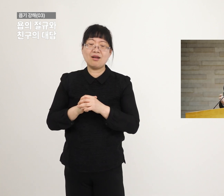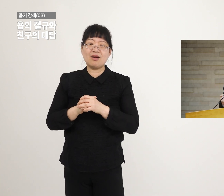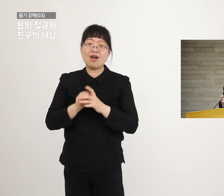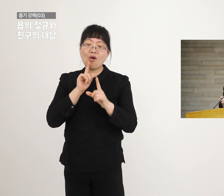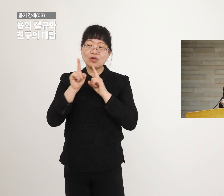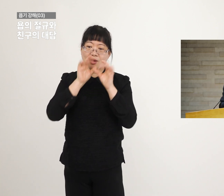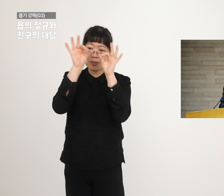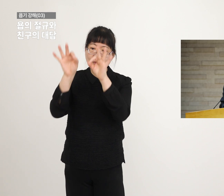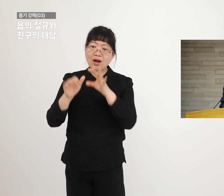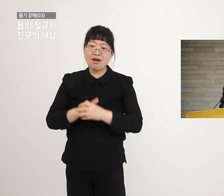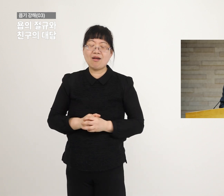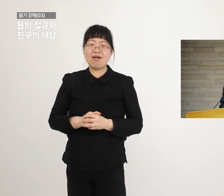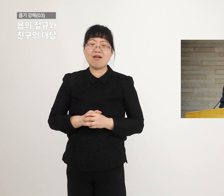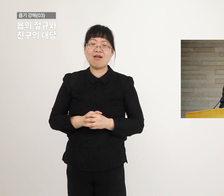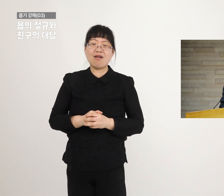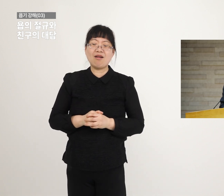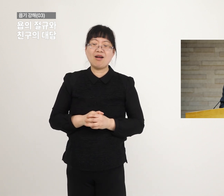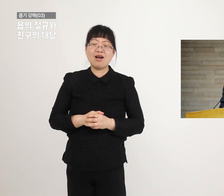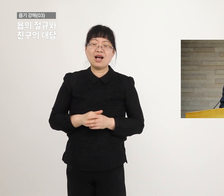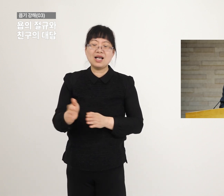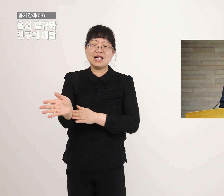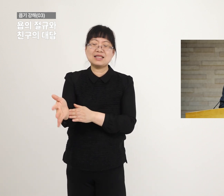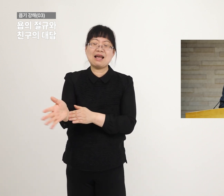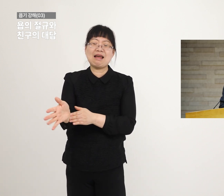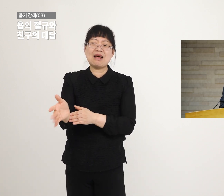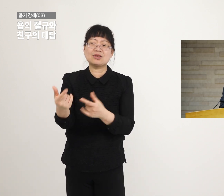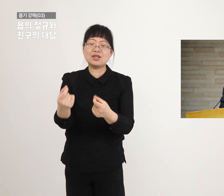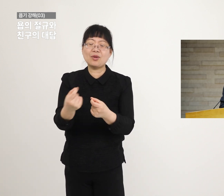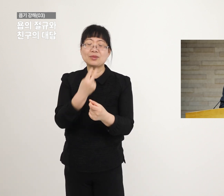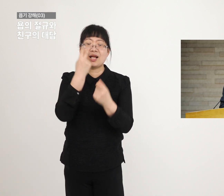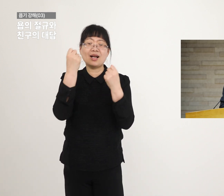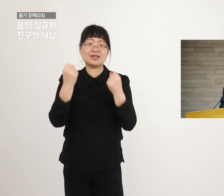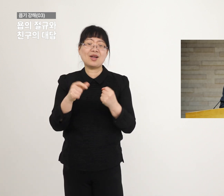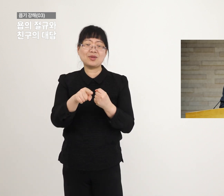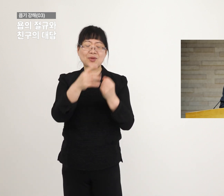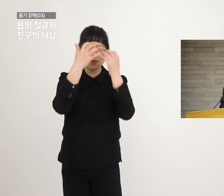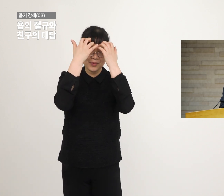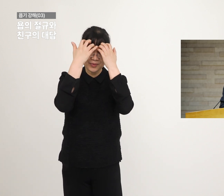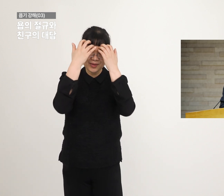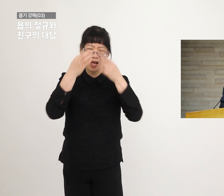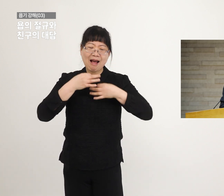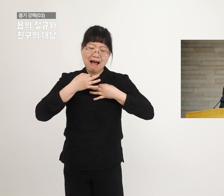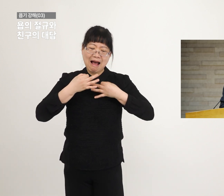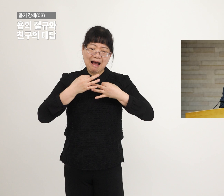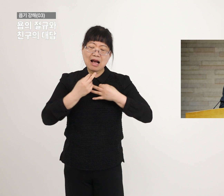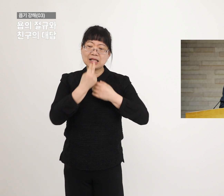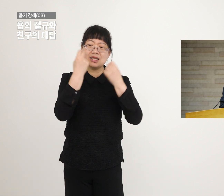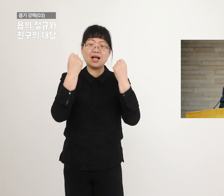막 팔딱팔딱 뛰는 생선들처럼 살아있어요. 그 고통의 비명소리가.